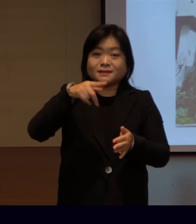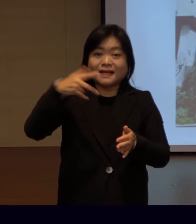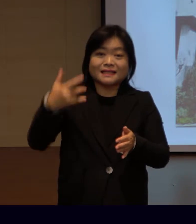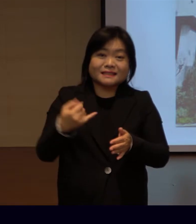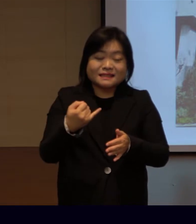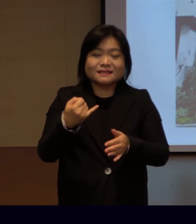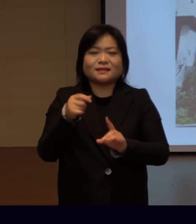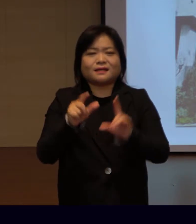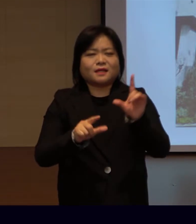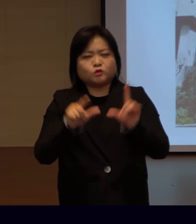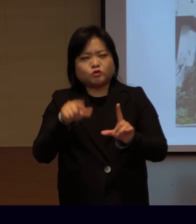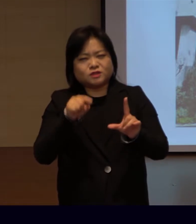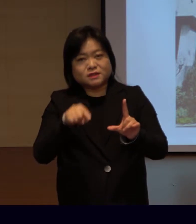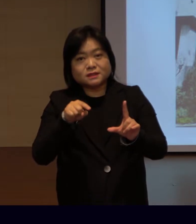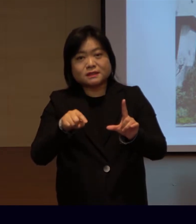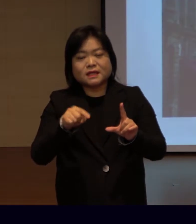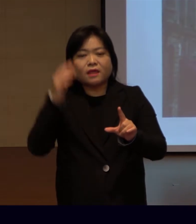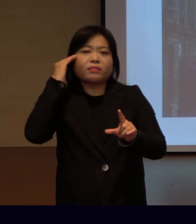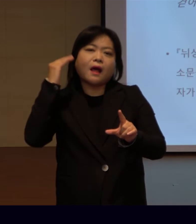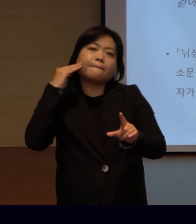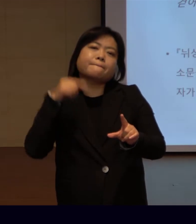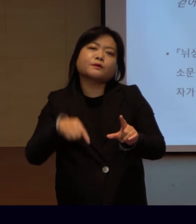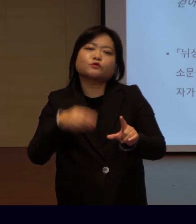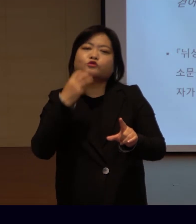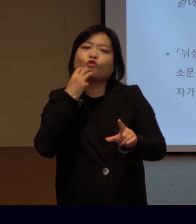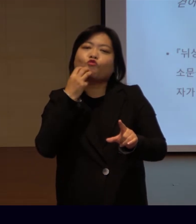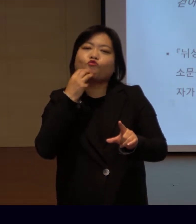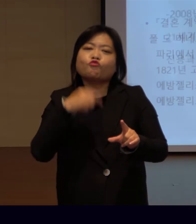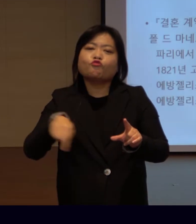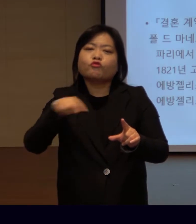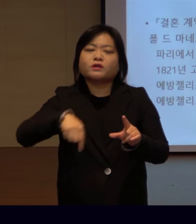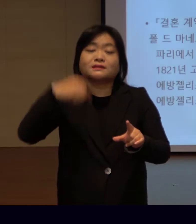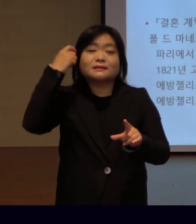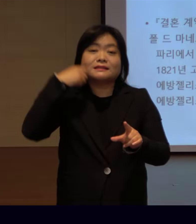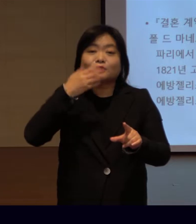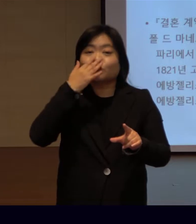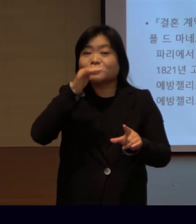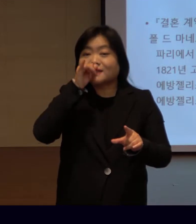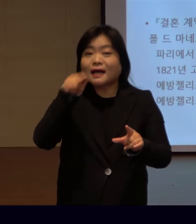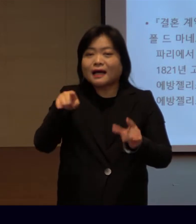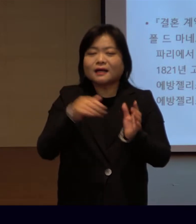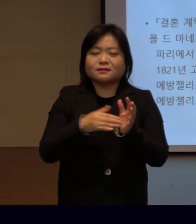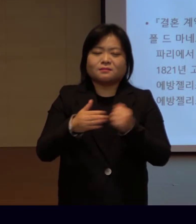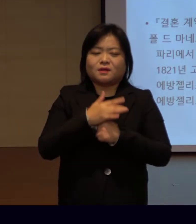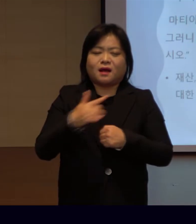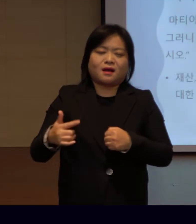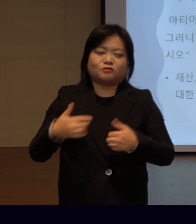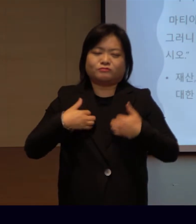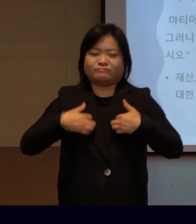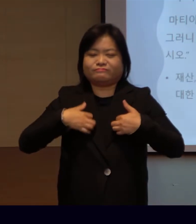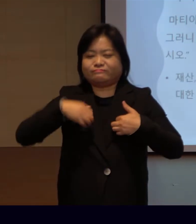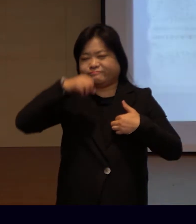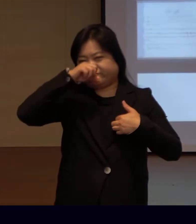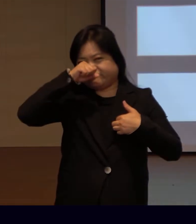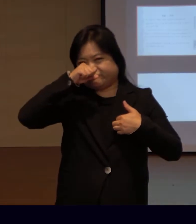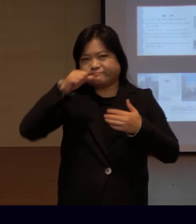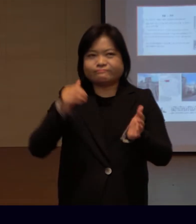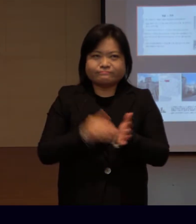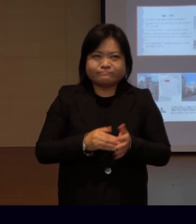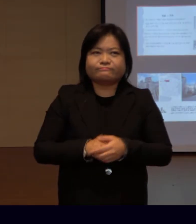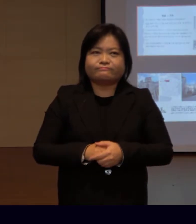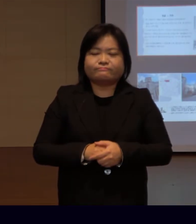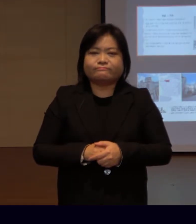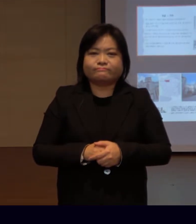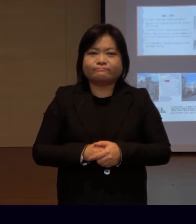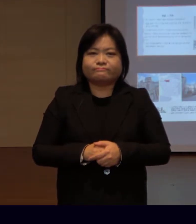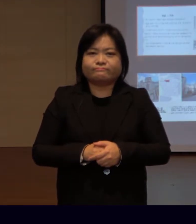자취를 여기 대한민국 서울에서 느낄 수 있다는 것이 굉장히 저는 정말 흥미로웠습니다. 왜